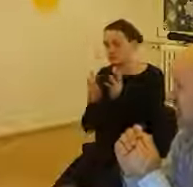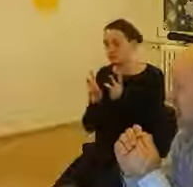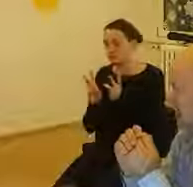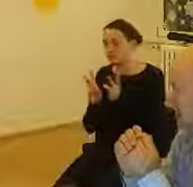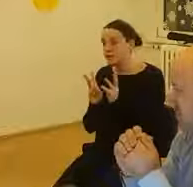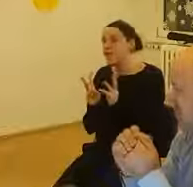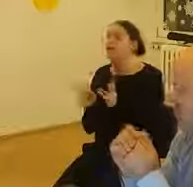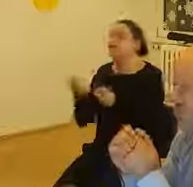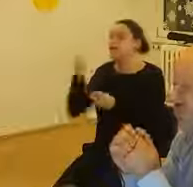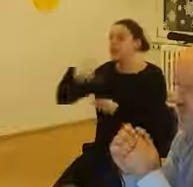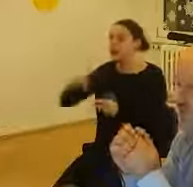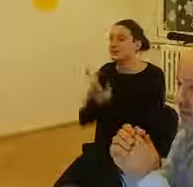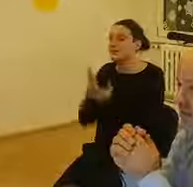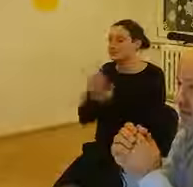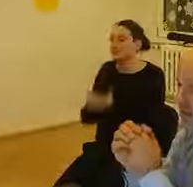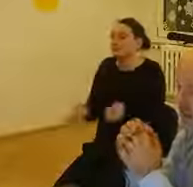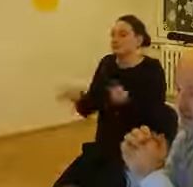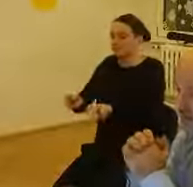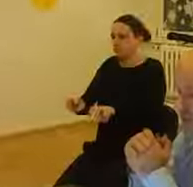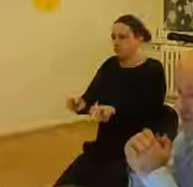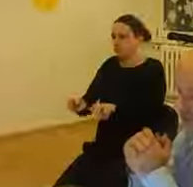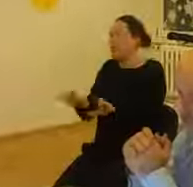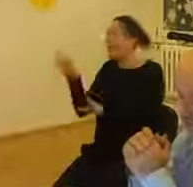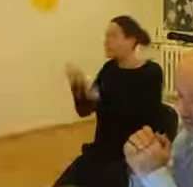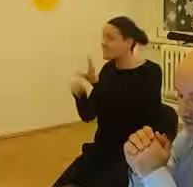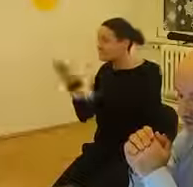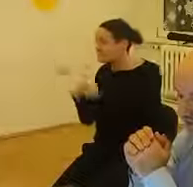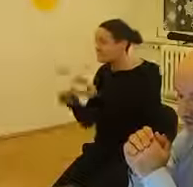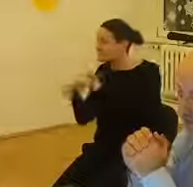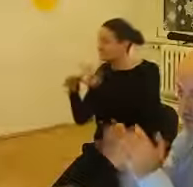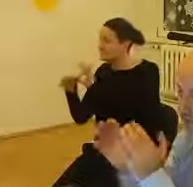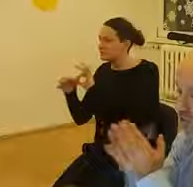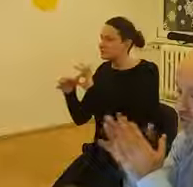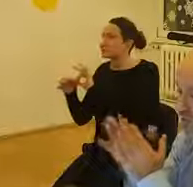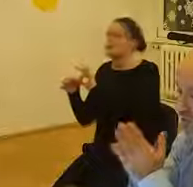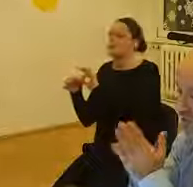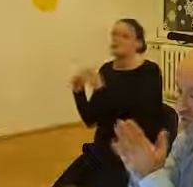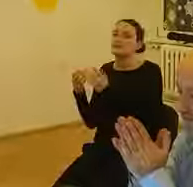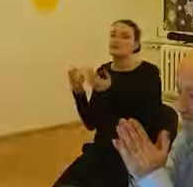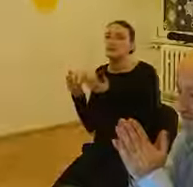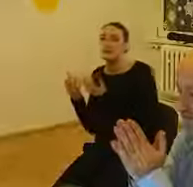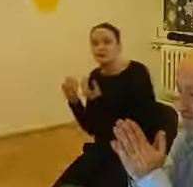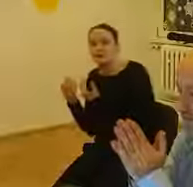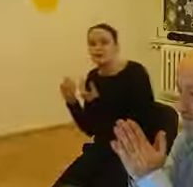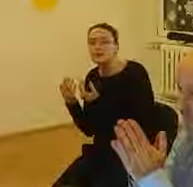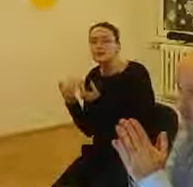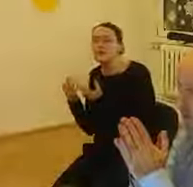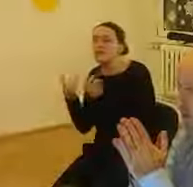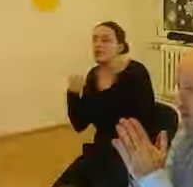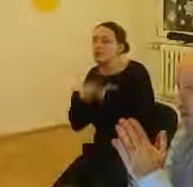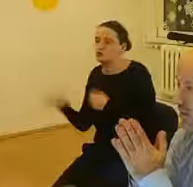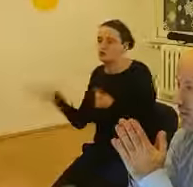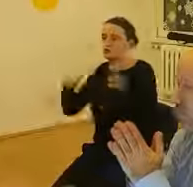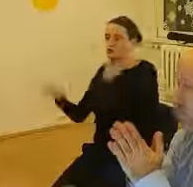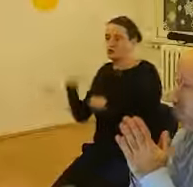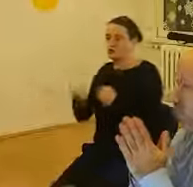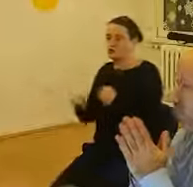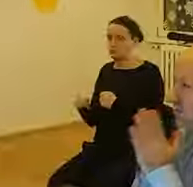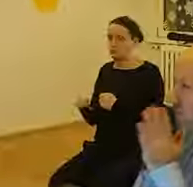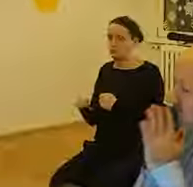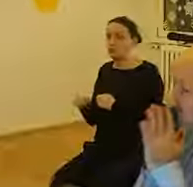powstaje Rada Dzielnicy. Budżet Rady Dzielnicy jest związany, mocno związany z frekwencją. Do